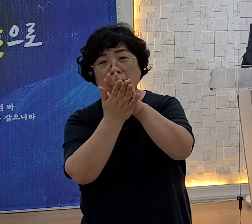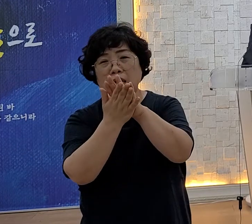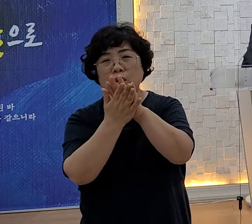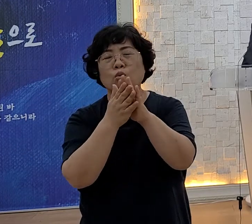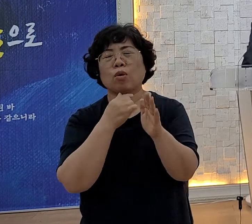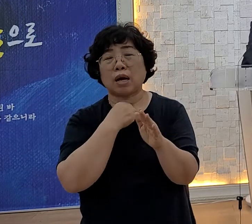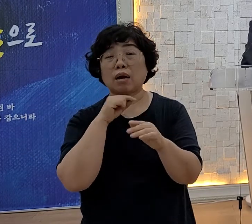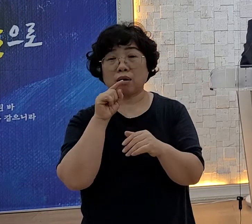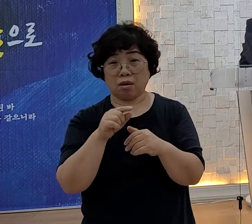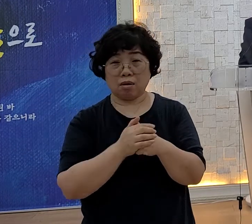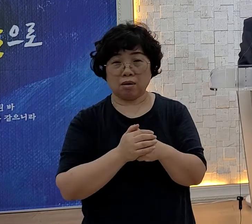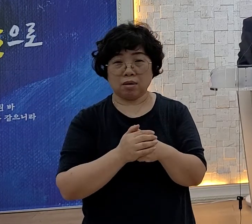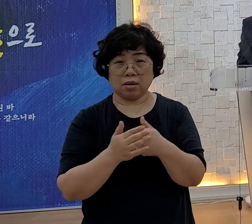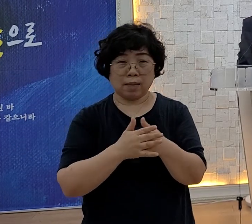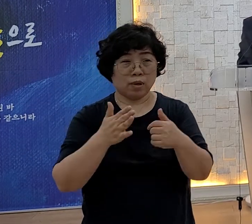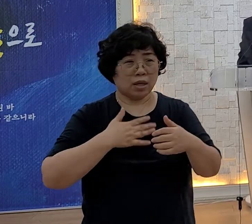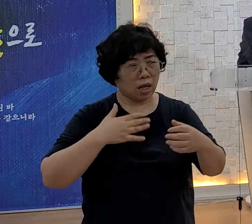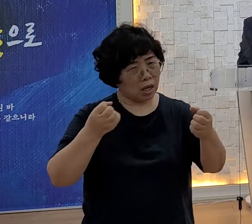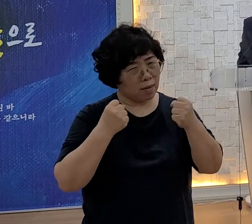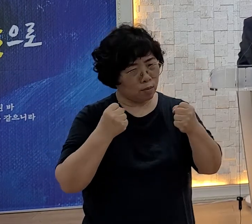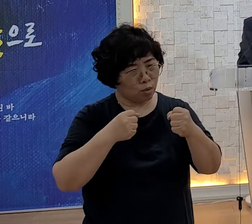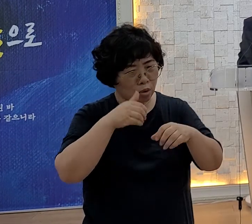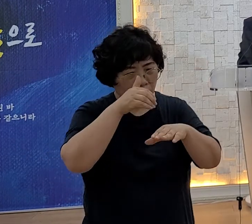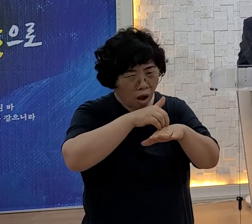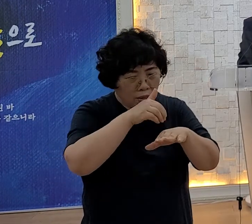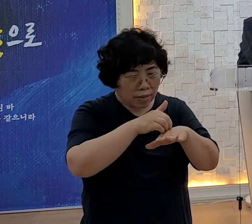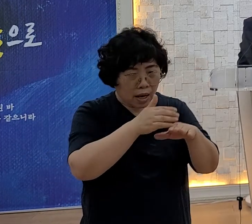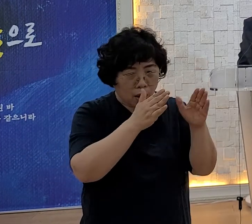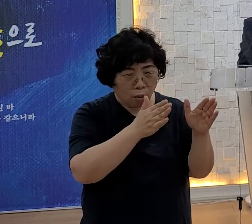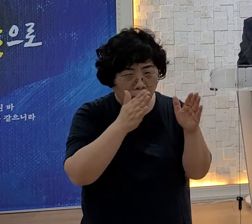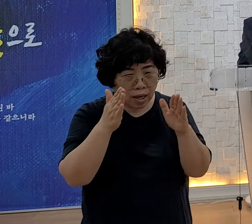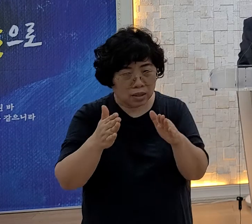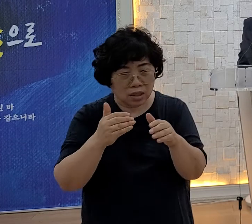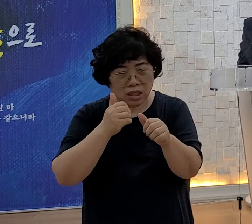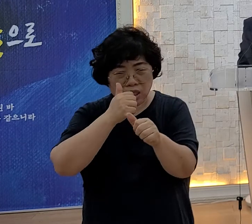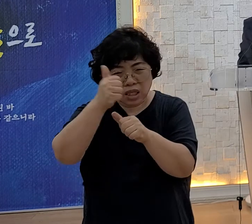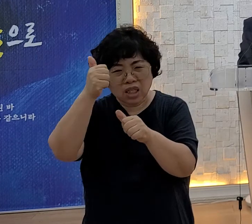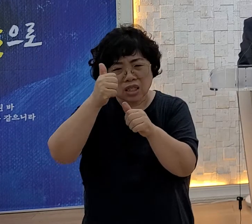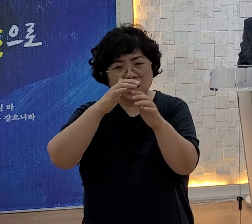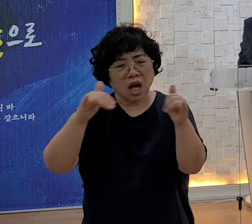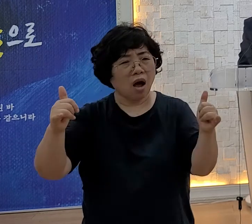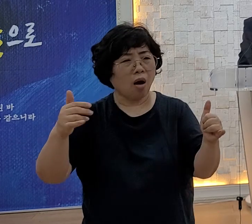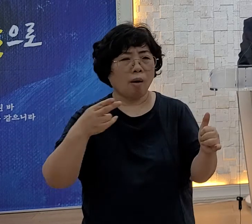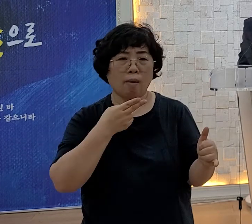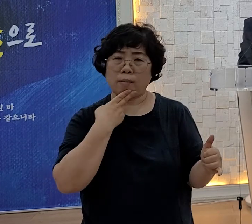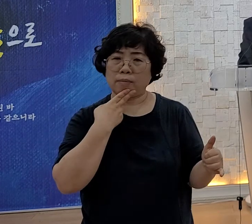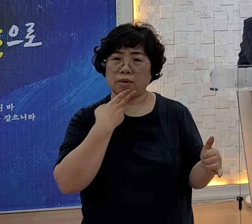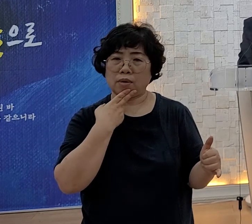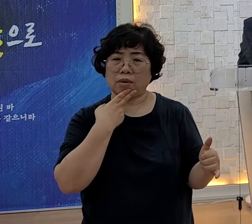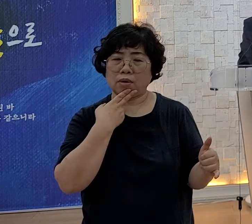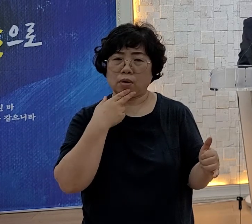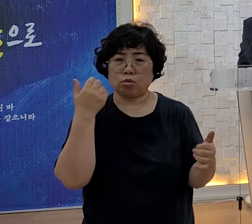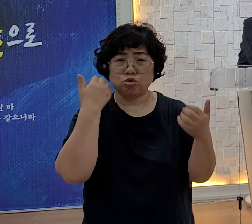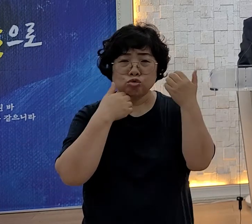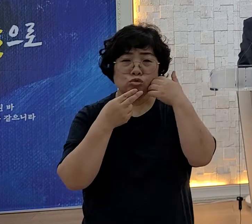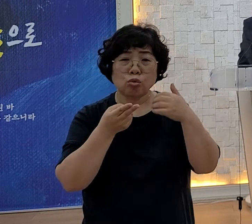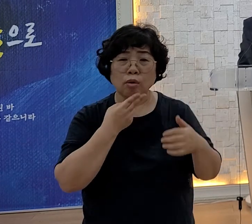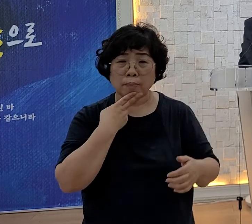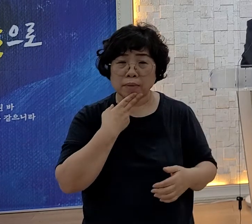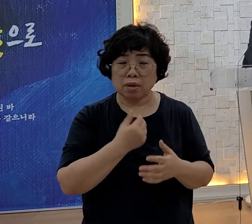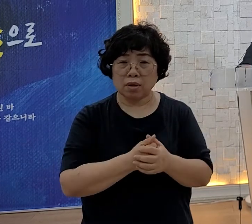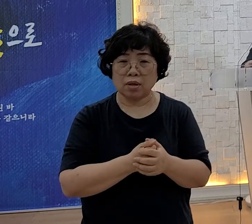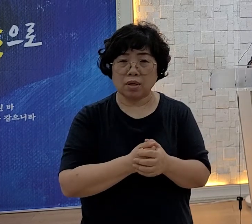여러분 내 힘으로 이 연단의 과정을 이겨낼 사람은 없습니다. 욥이 뭐라고